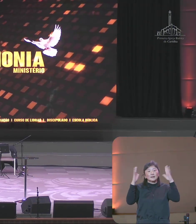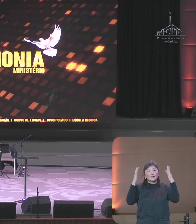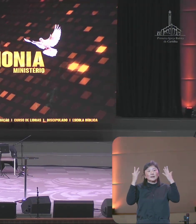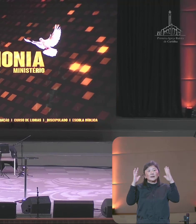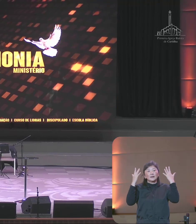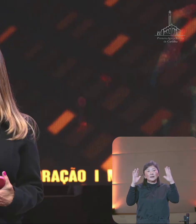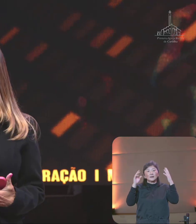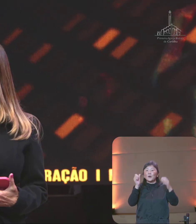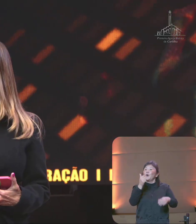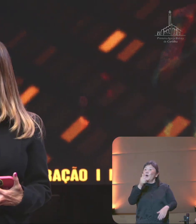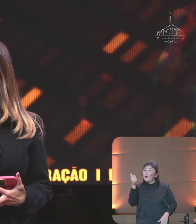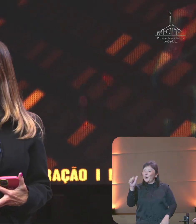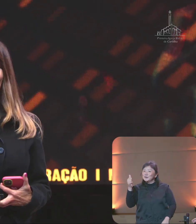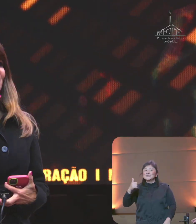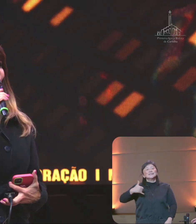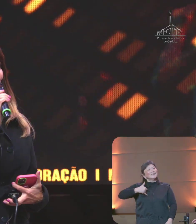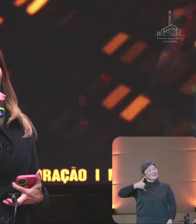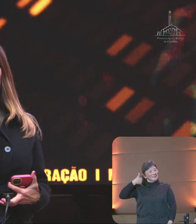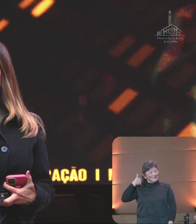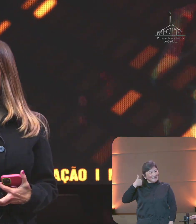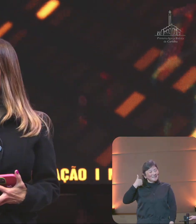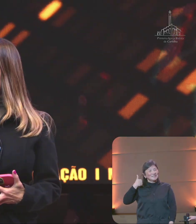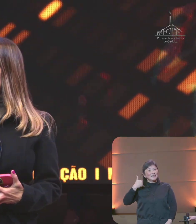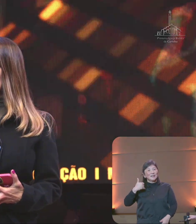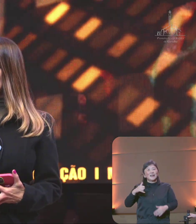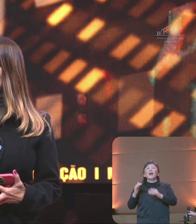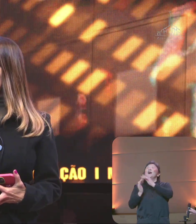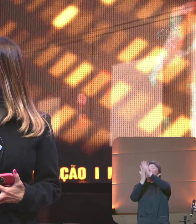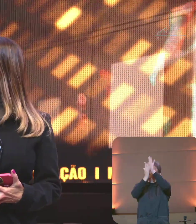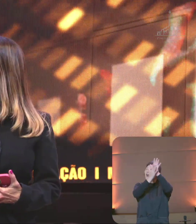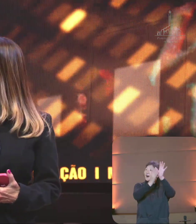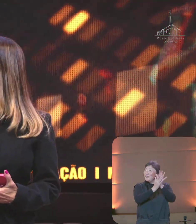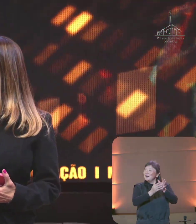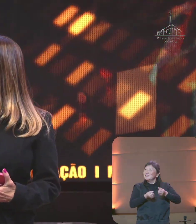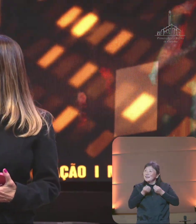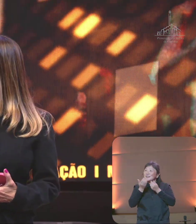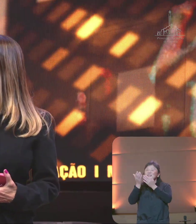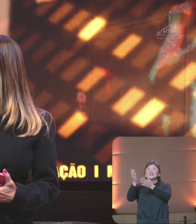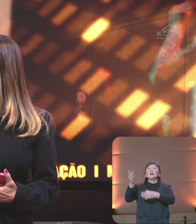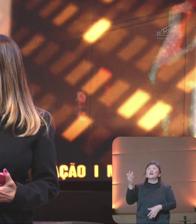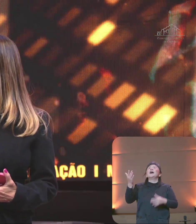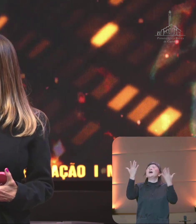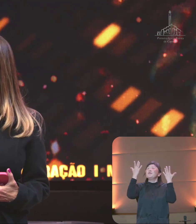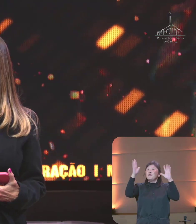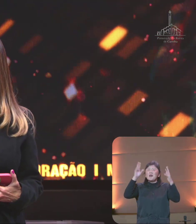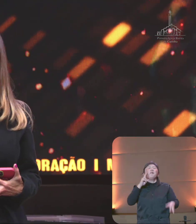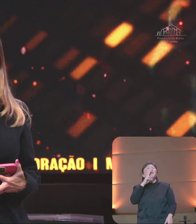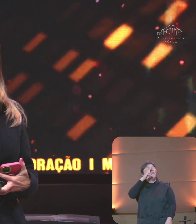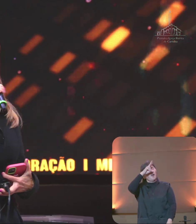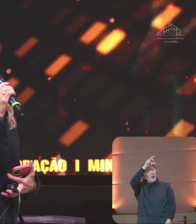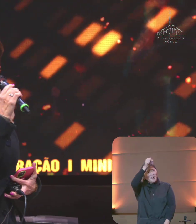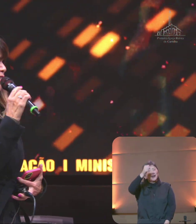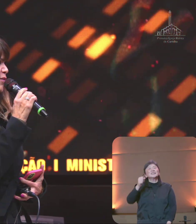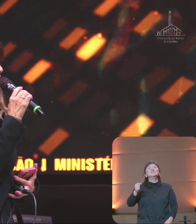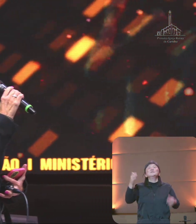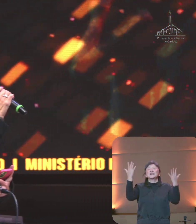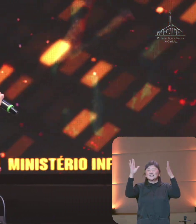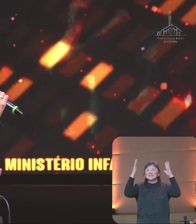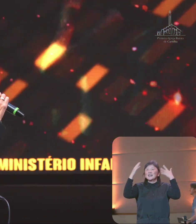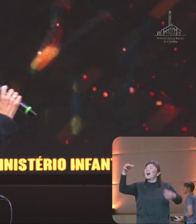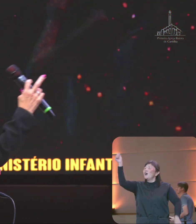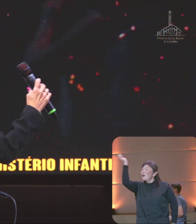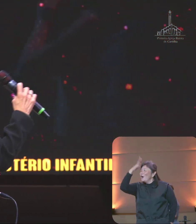Só 11 anos. Amém, né? Louvado seja o Senhor. As palmas podem ser mais, né? Para o Senhor Jesus. Honra e a glória sejam